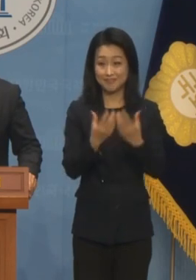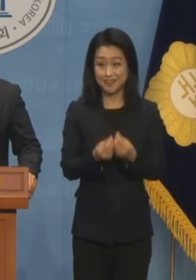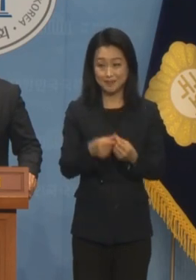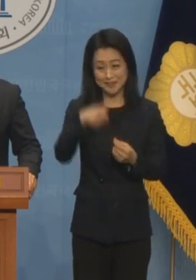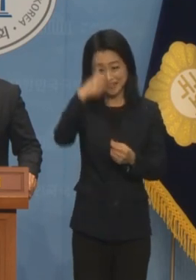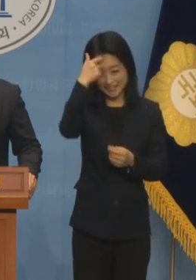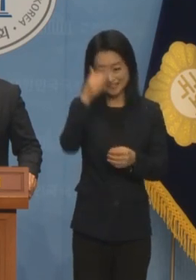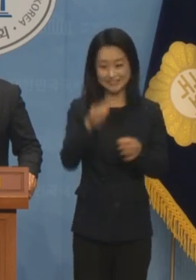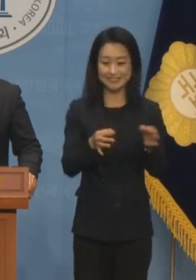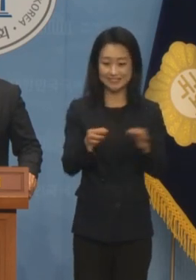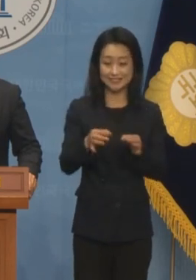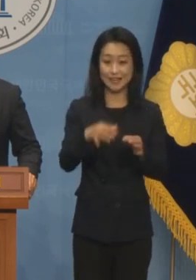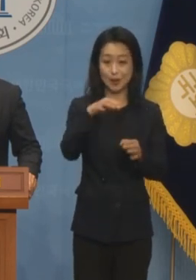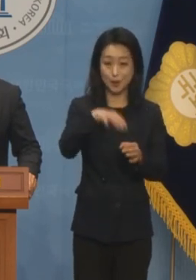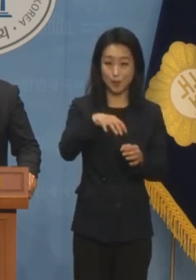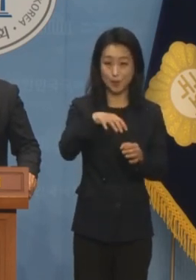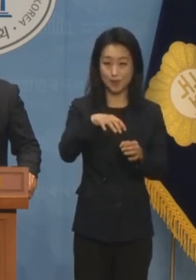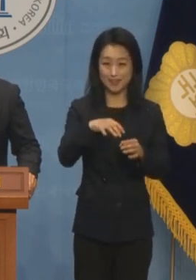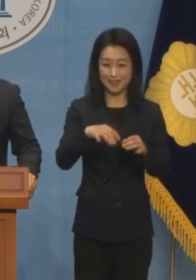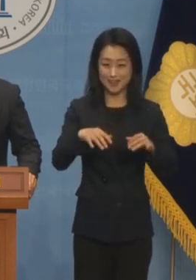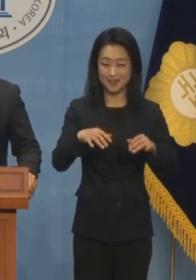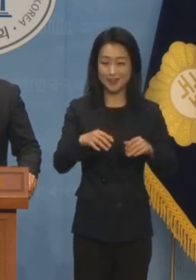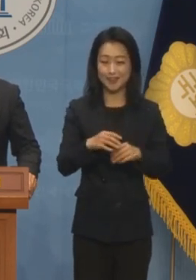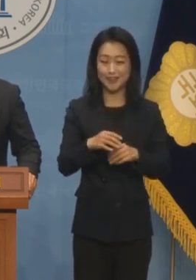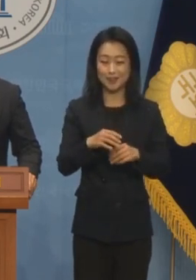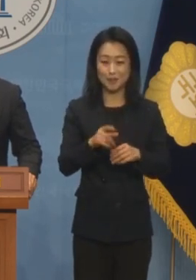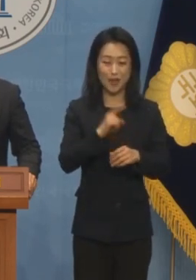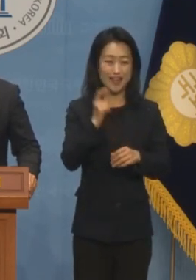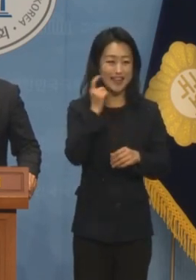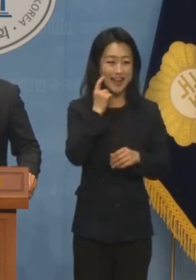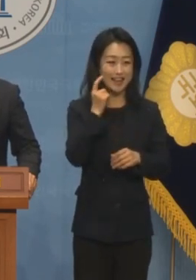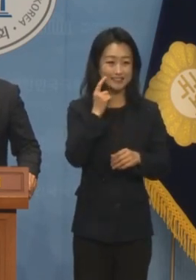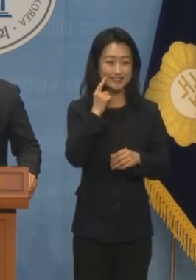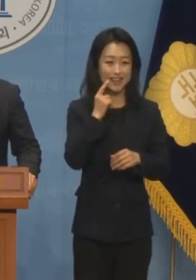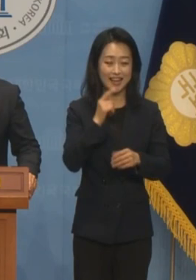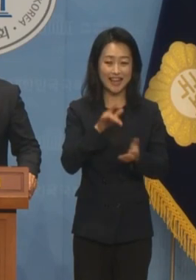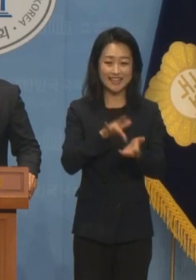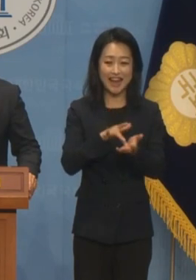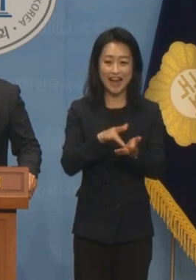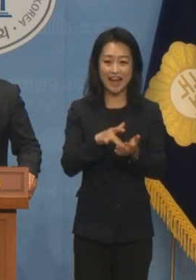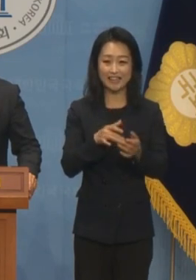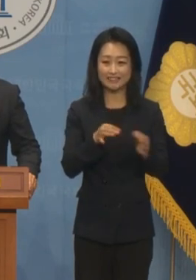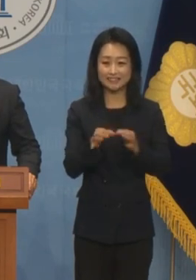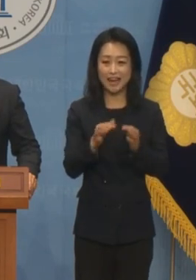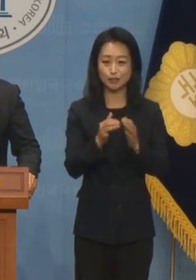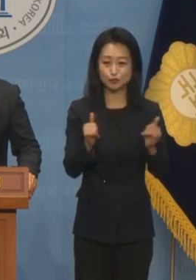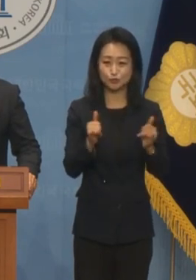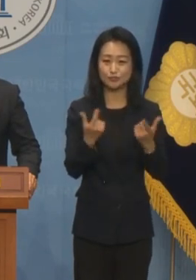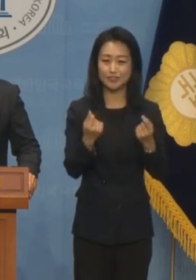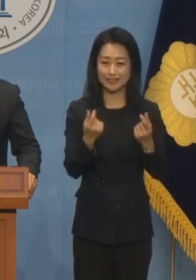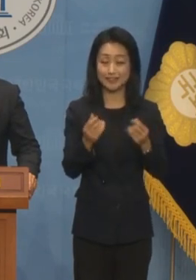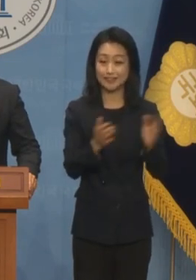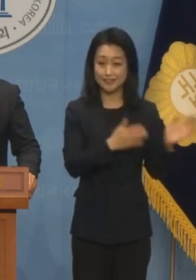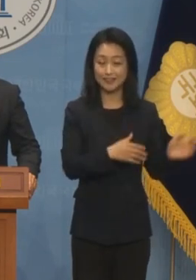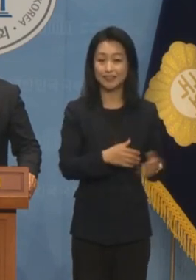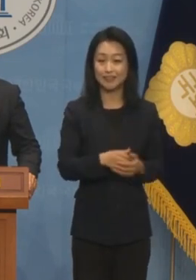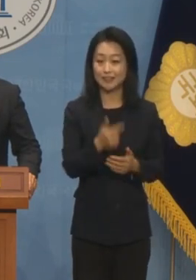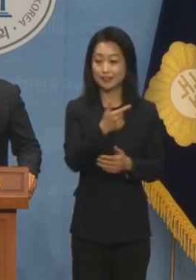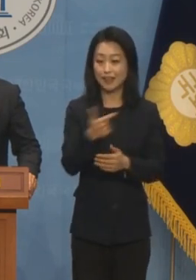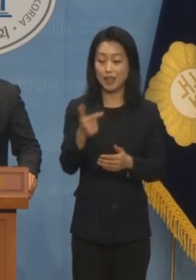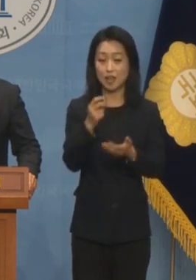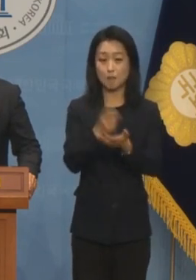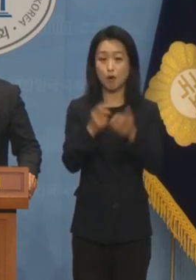거짓 약팔이 같습니다. 최상병 특검법을 통과시키자면서도 대법원장이 특검을